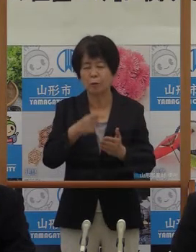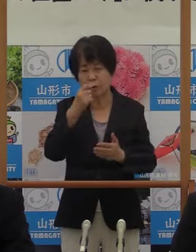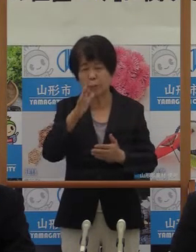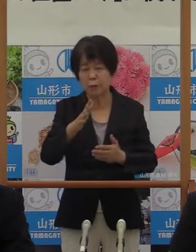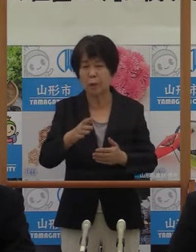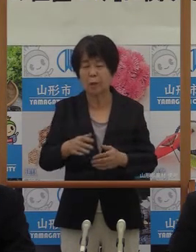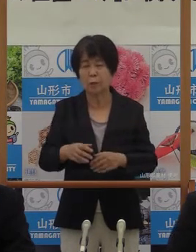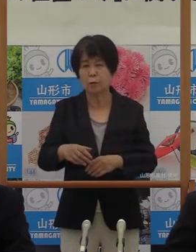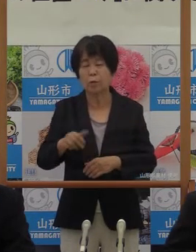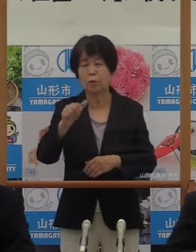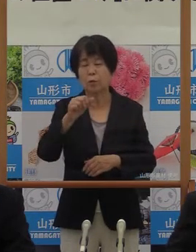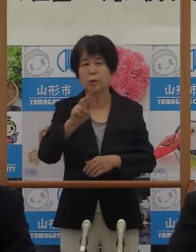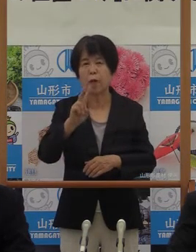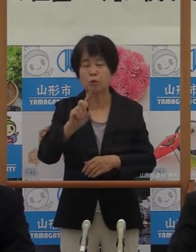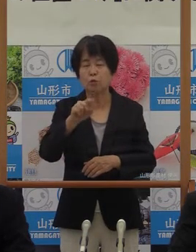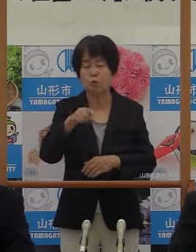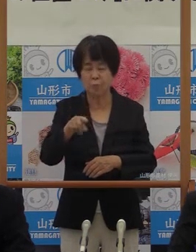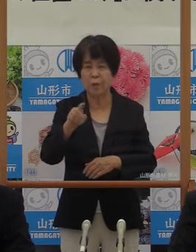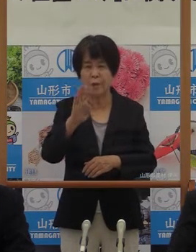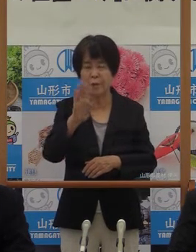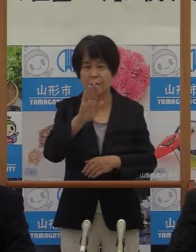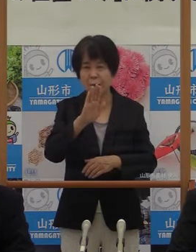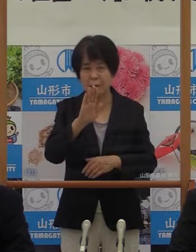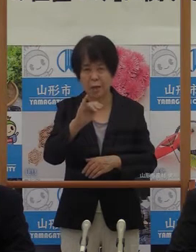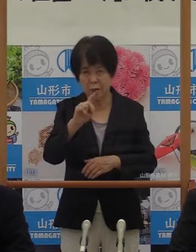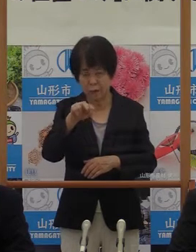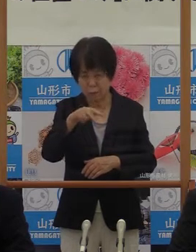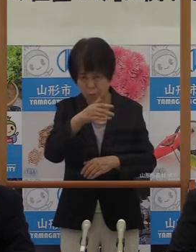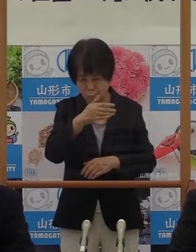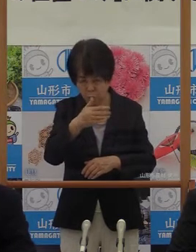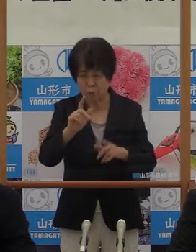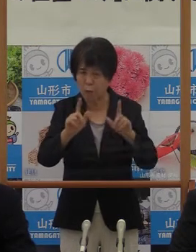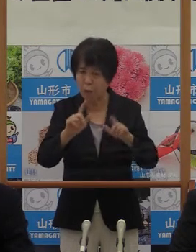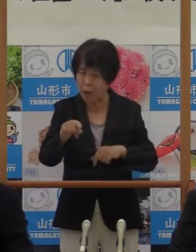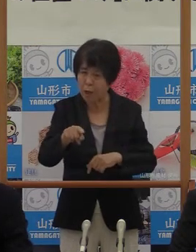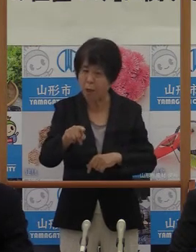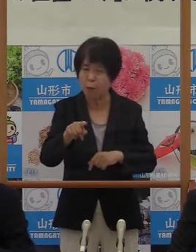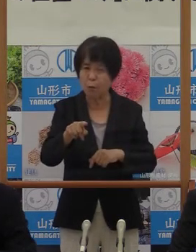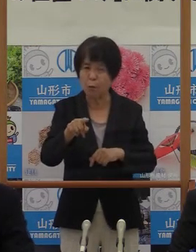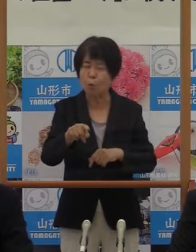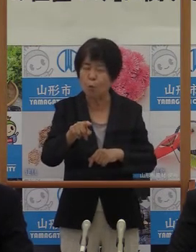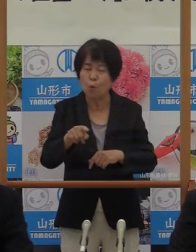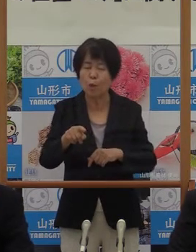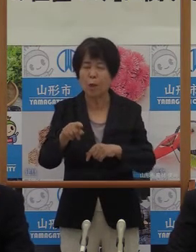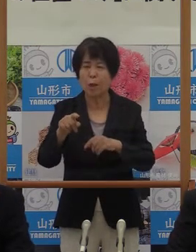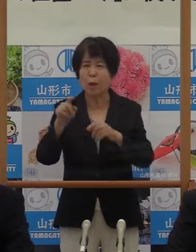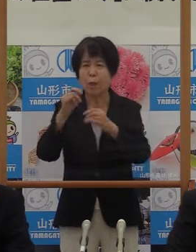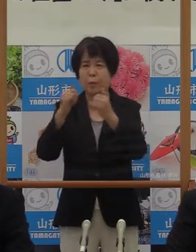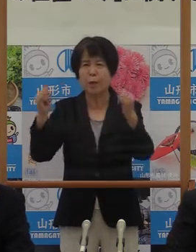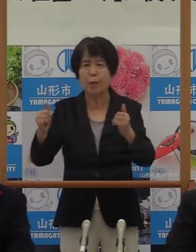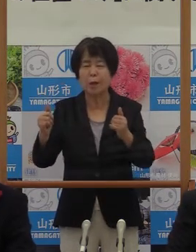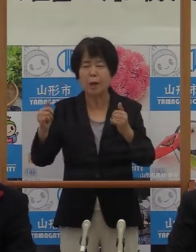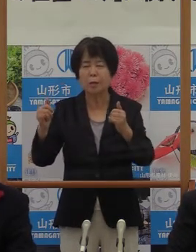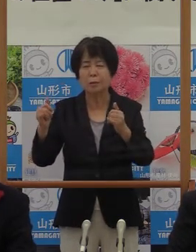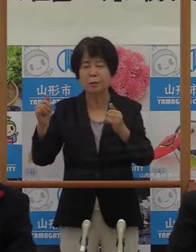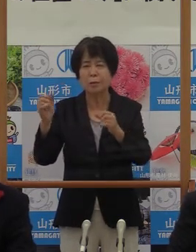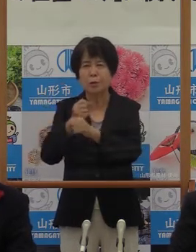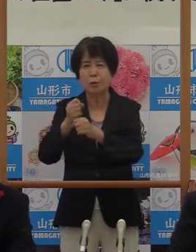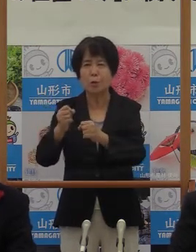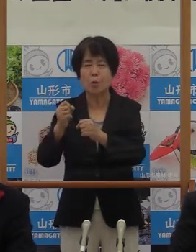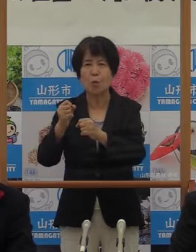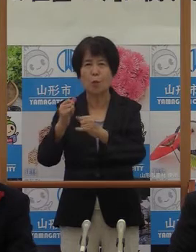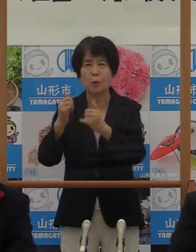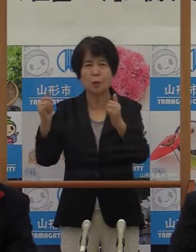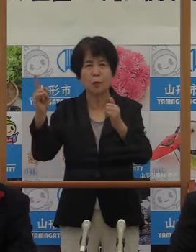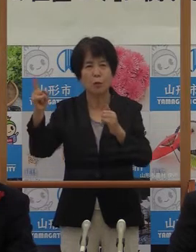ウンディング型市場調査のこの民間事業者との対話という、この対話という言葉が少し分かりにくいので